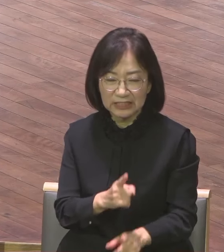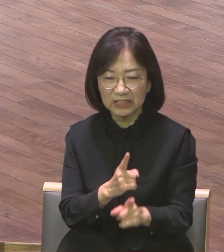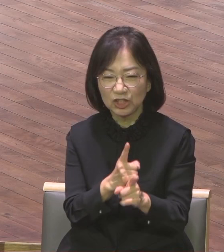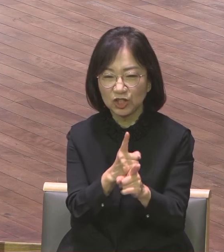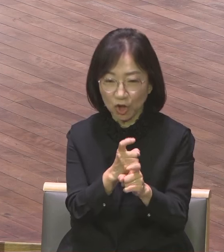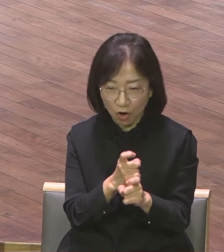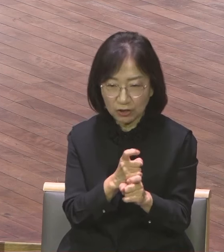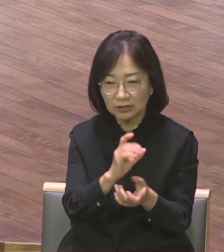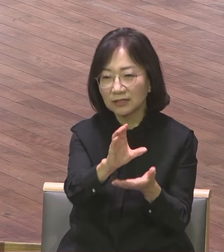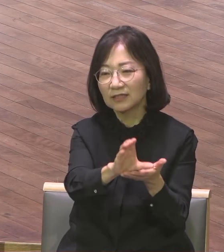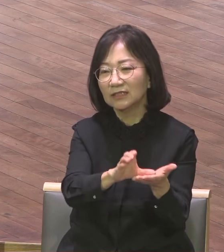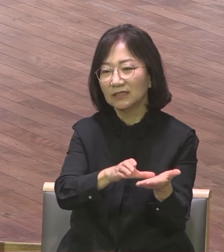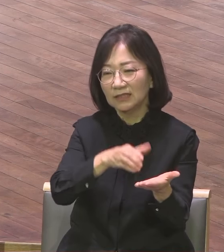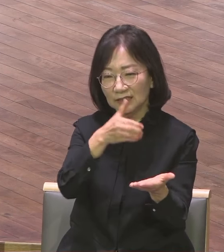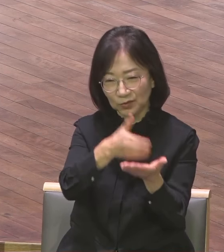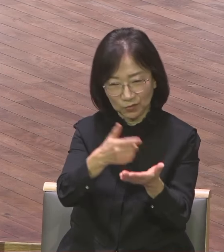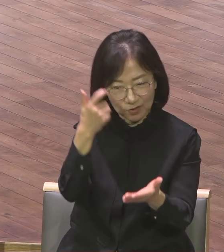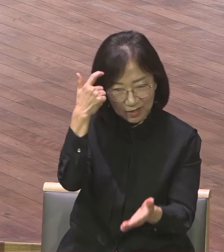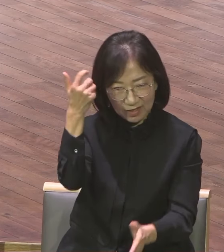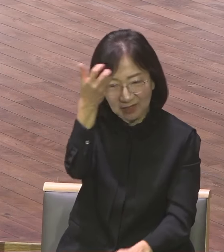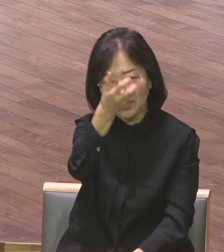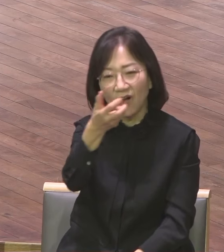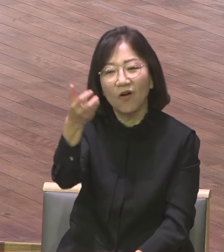적 그리스도의 영이다 그랬어요.